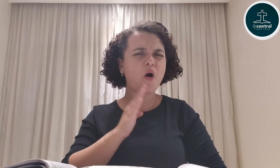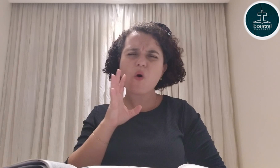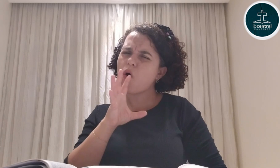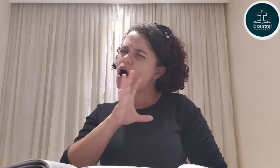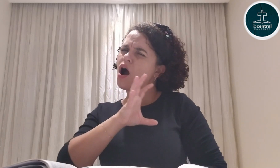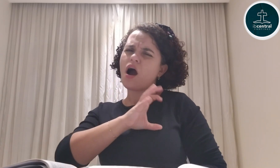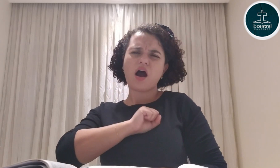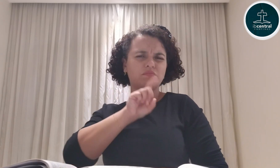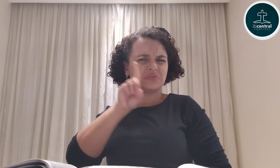Jesus,